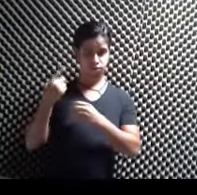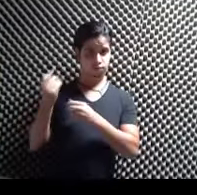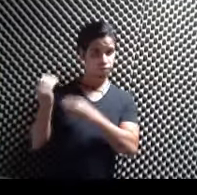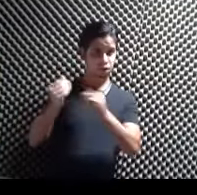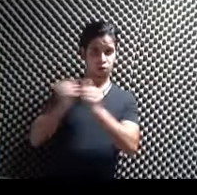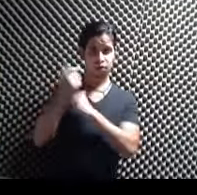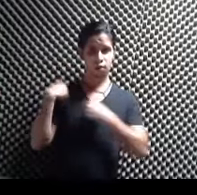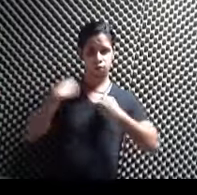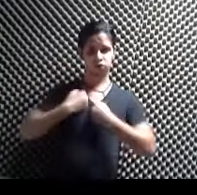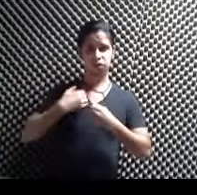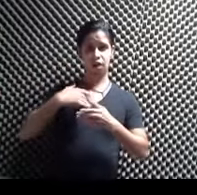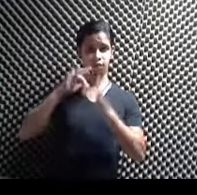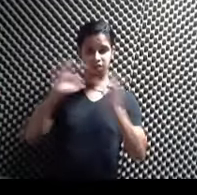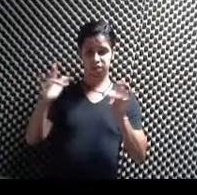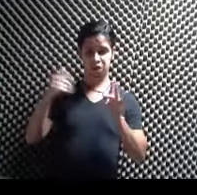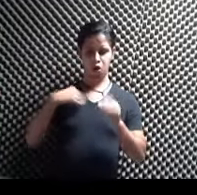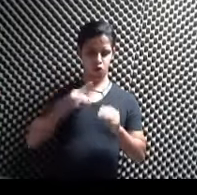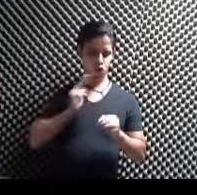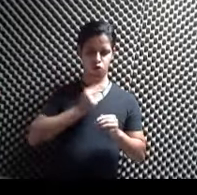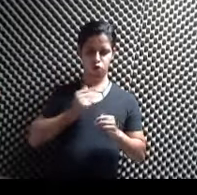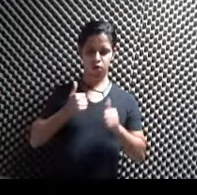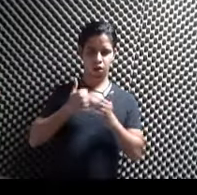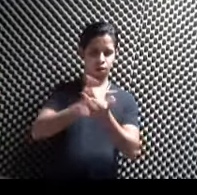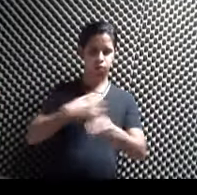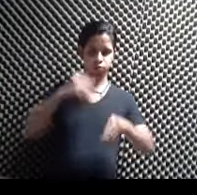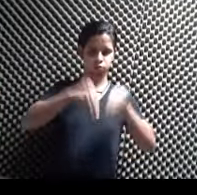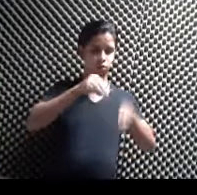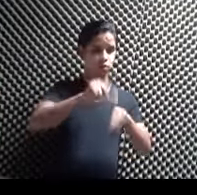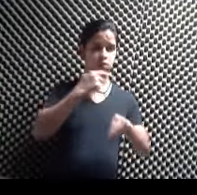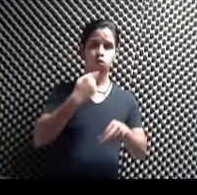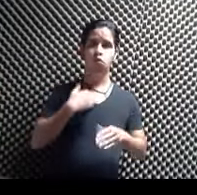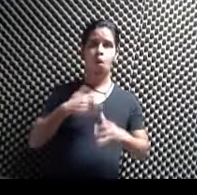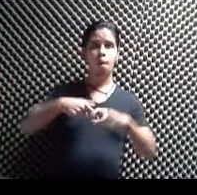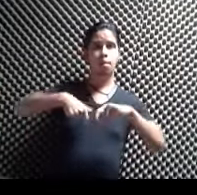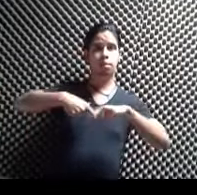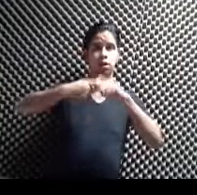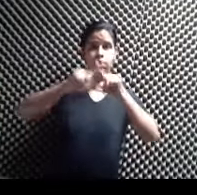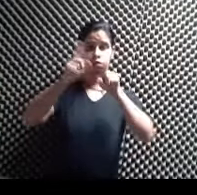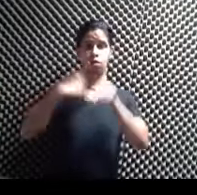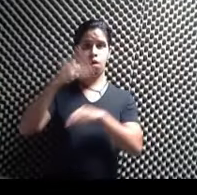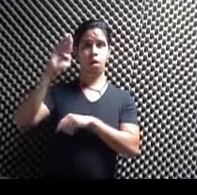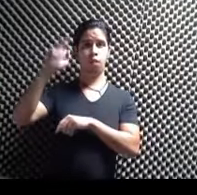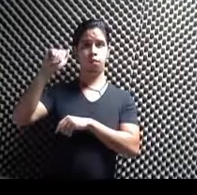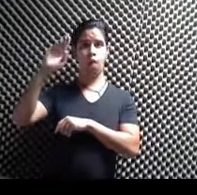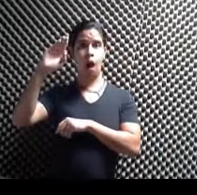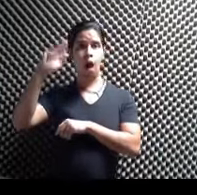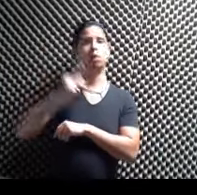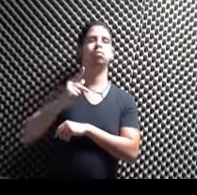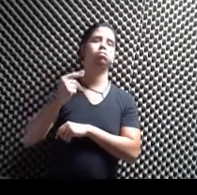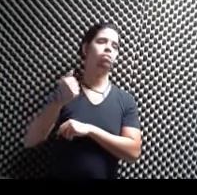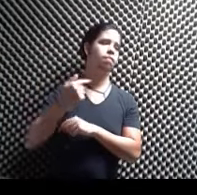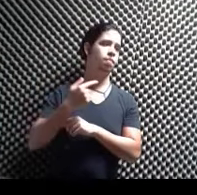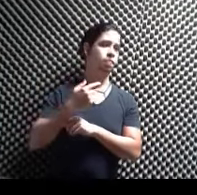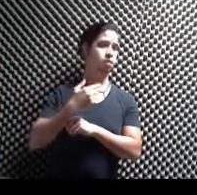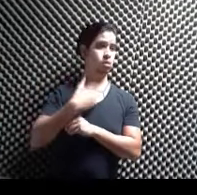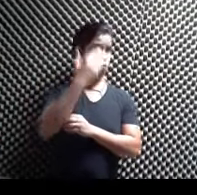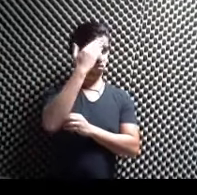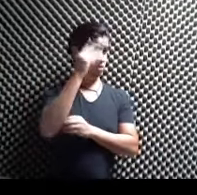Okay. Bueno. Nosotros nos vamos a una pausa y regresamos. Yo creo, no estoy segura, pero creo, no estoy segura. Está afuera, yo